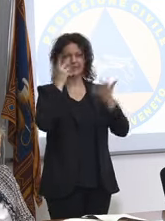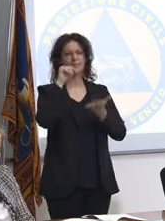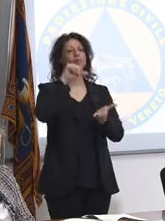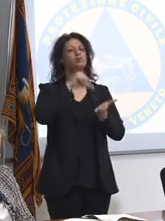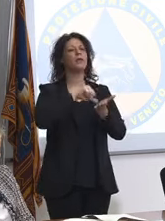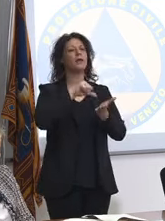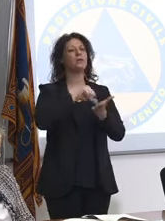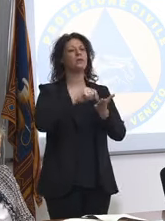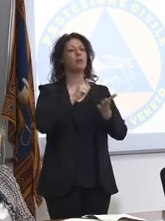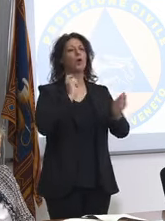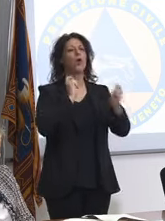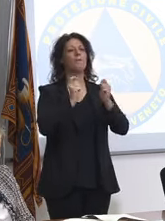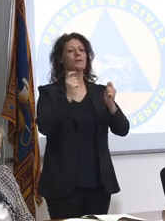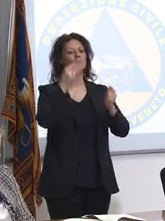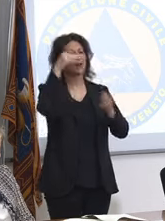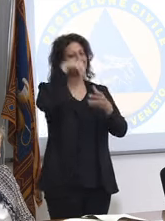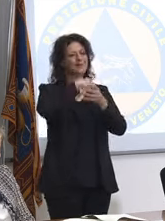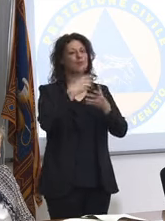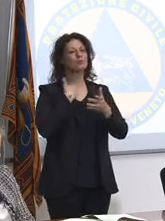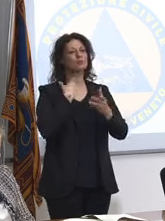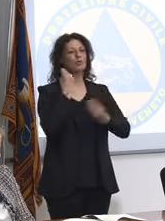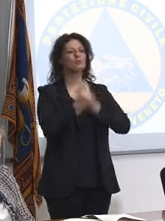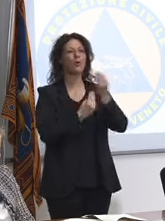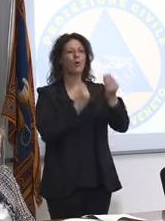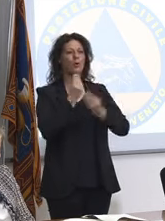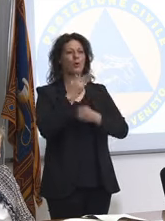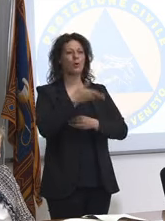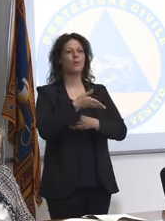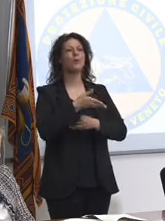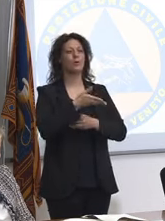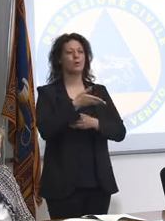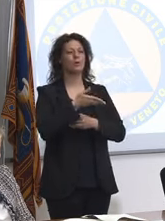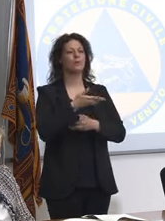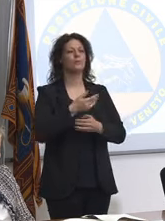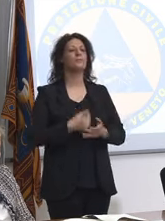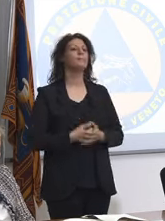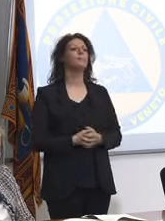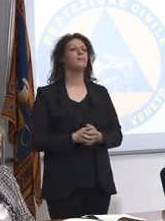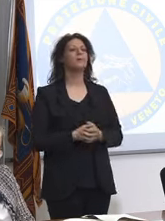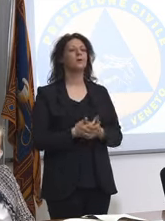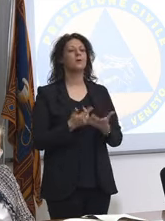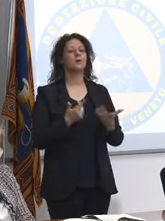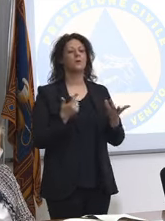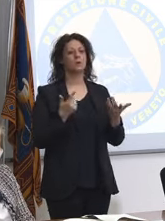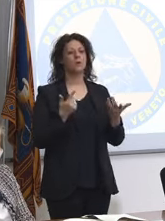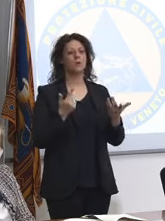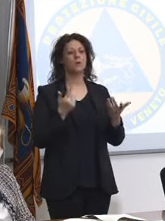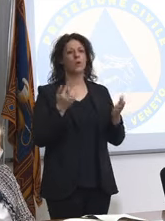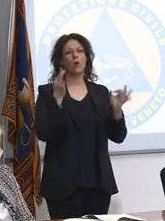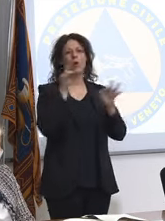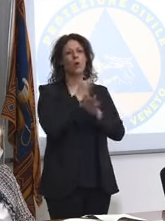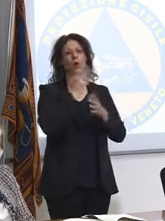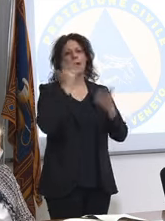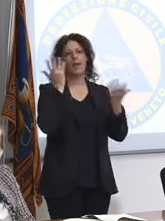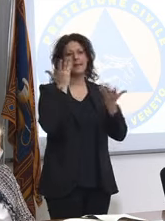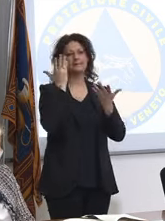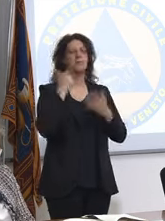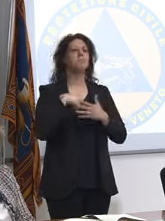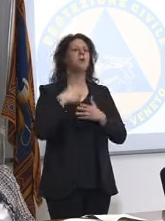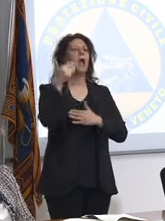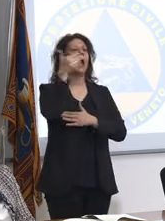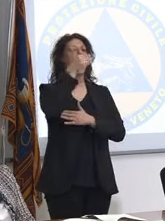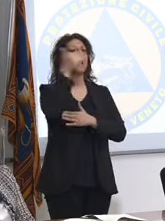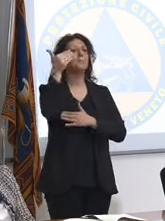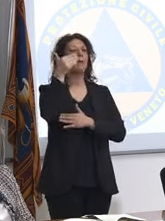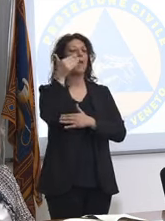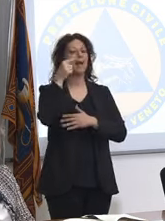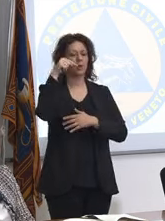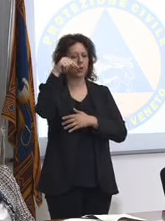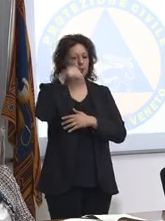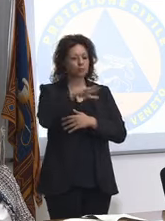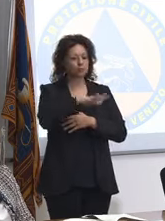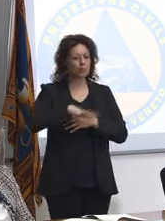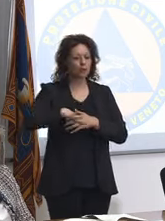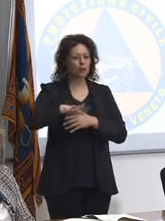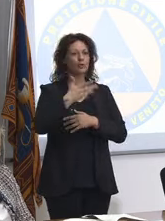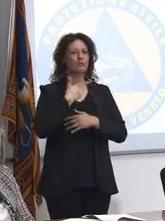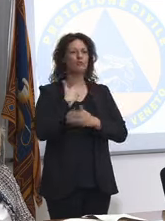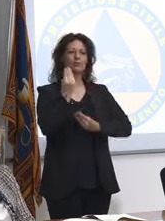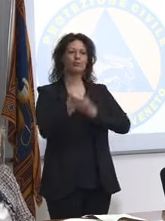commerciale, e strutture ricettive, la giostrina sul parco dell'albergo, del campeggio o